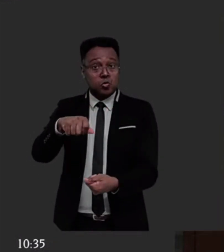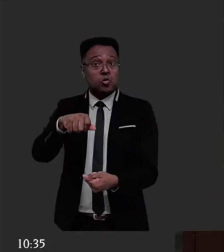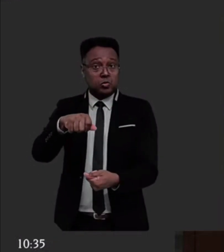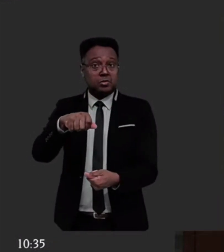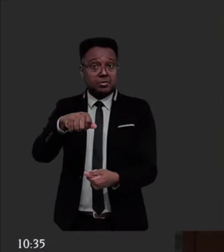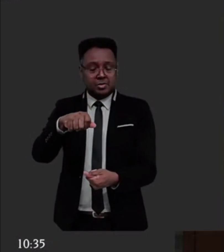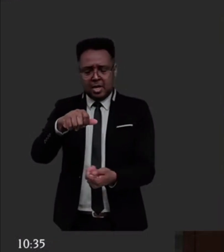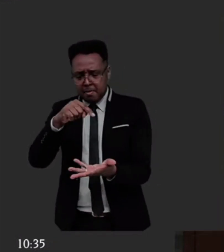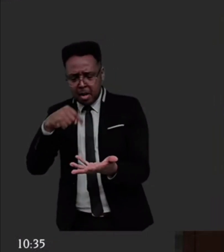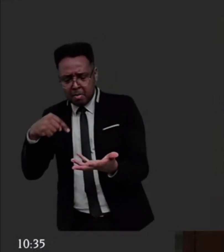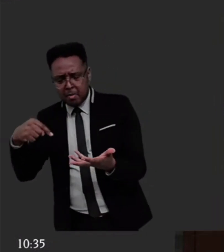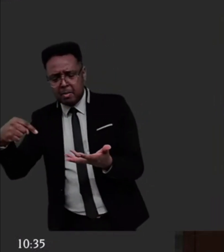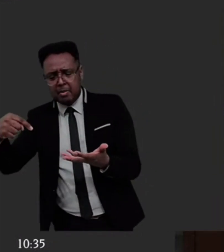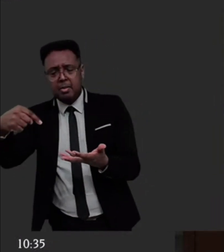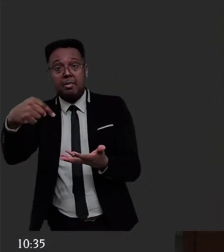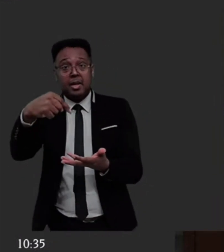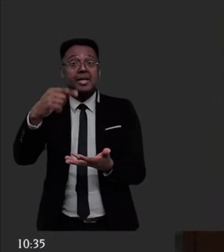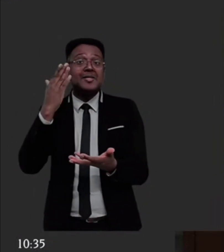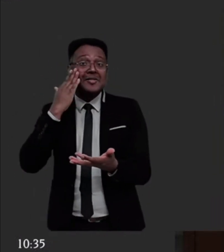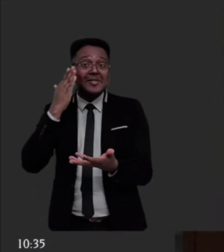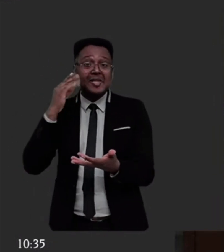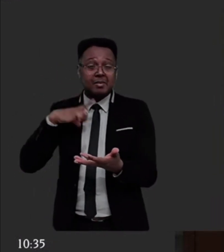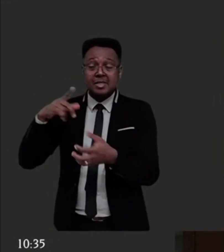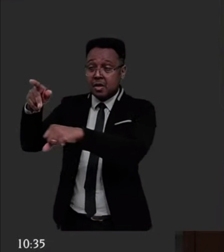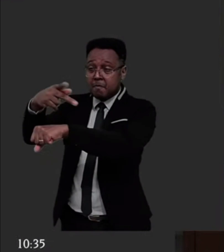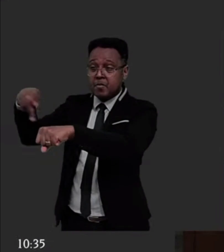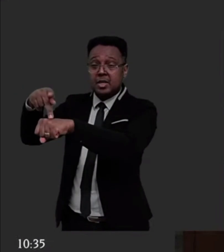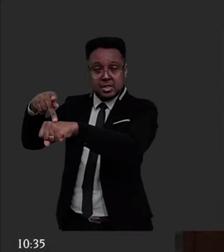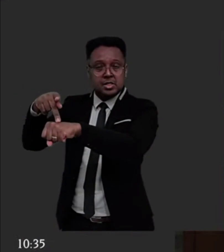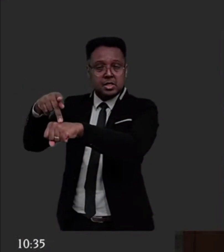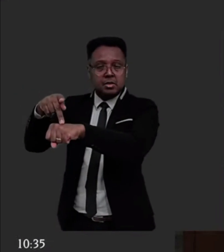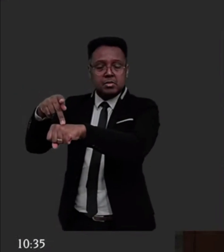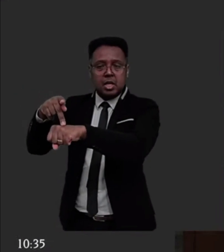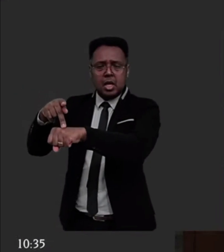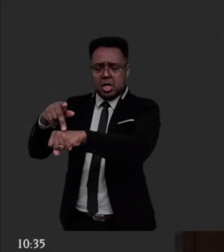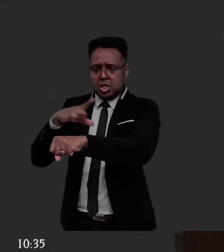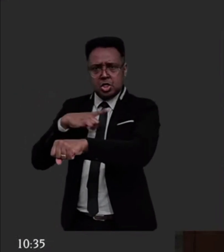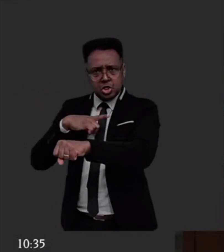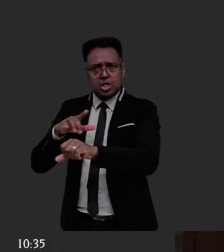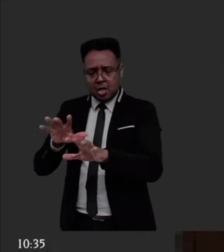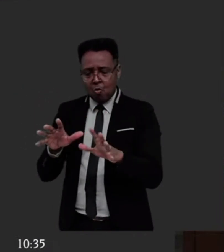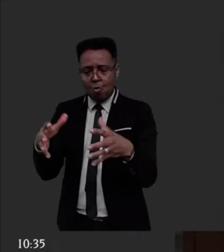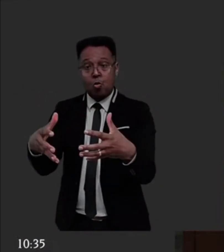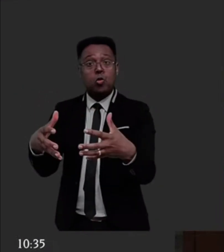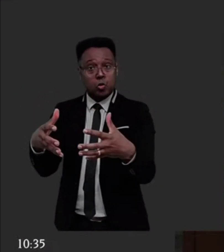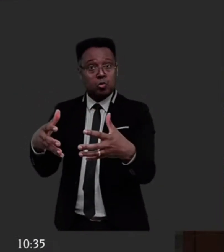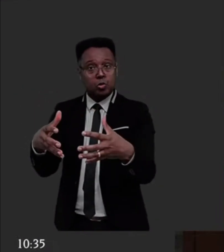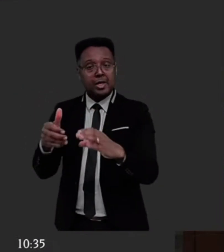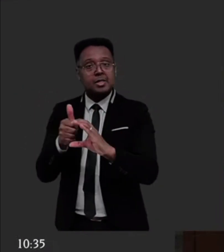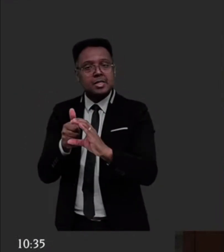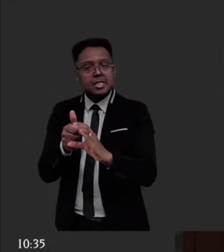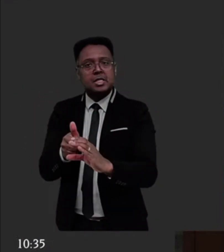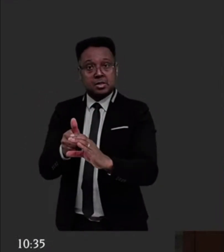Lugares onde há pouco tempo foram executados um número grande de cristãos que estavam em reunião, isto num